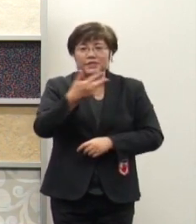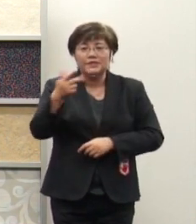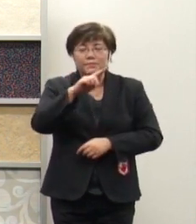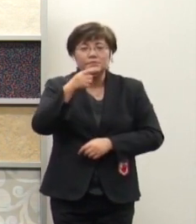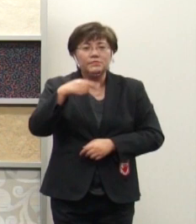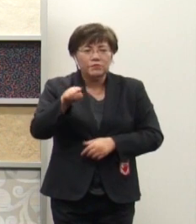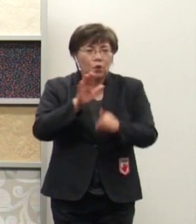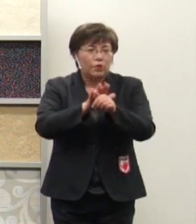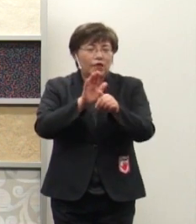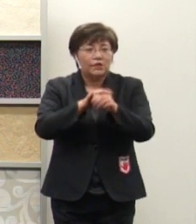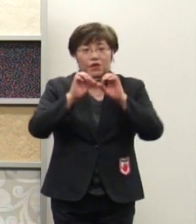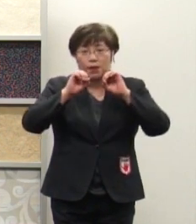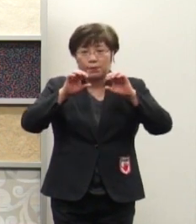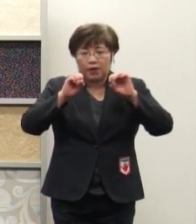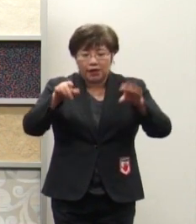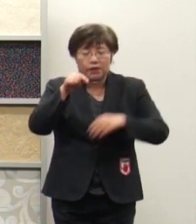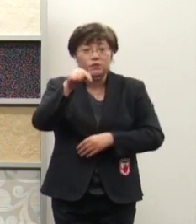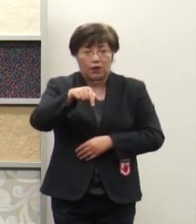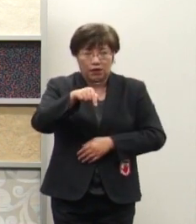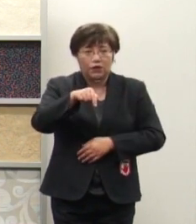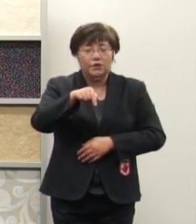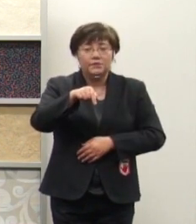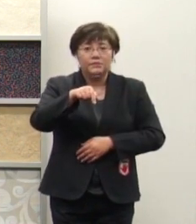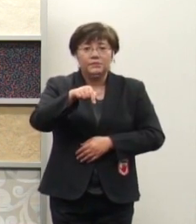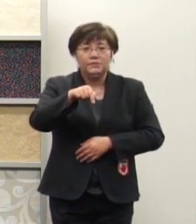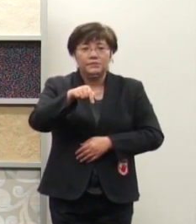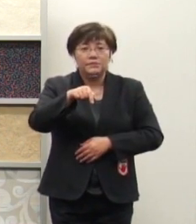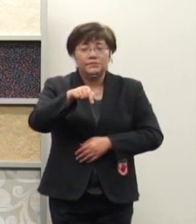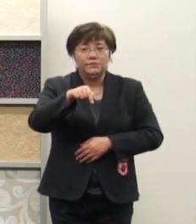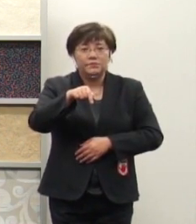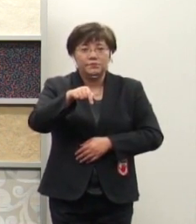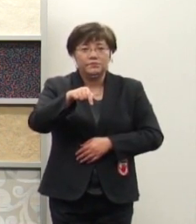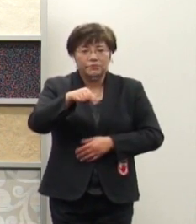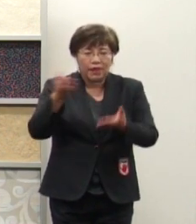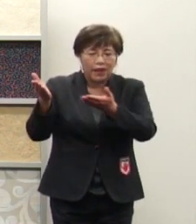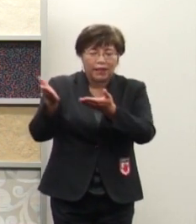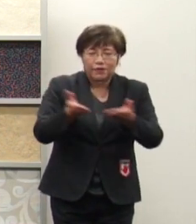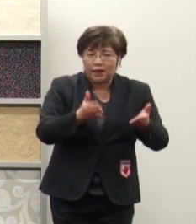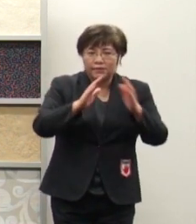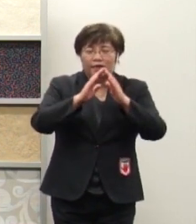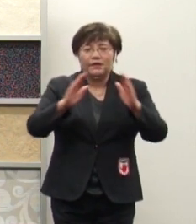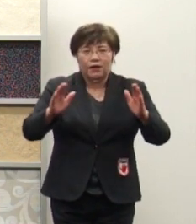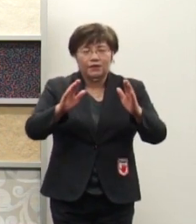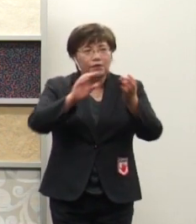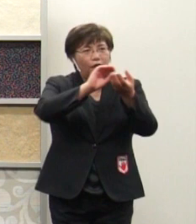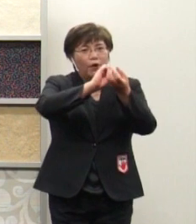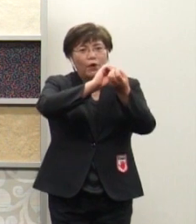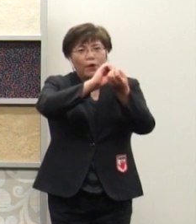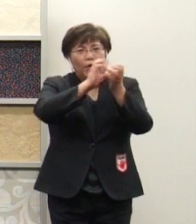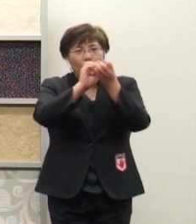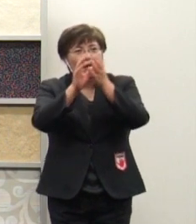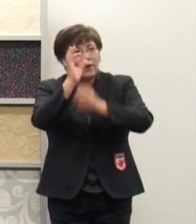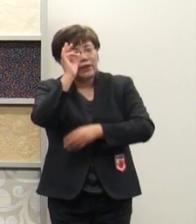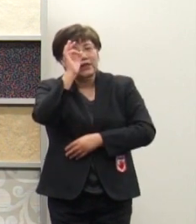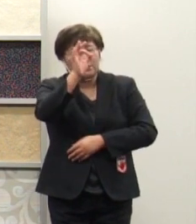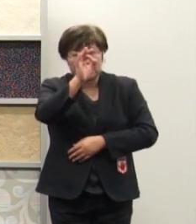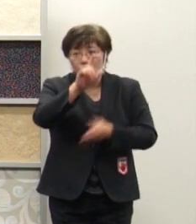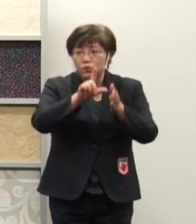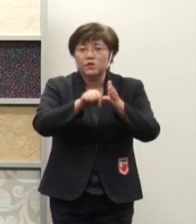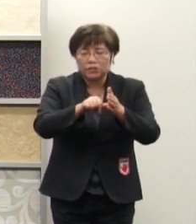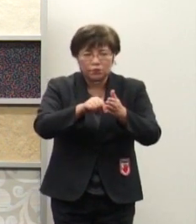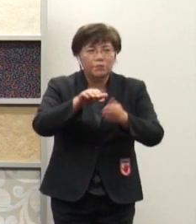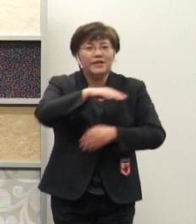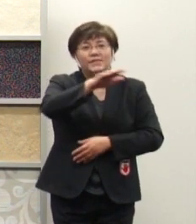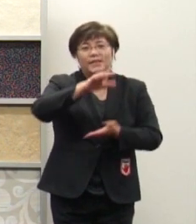助けキャンペーンに関しましては、歓迎会あるいはお花見シーズンにも大勢の皆さんにご利用していただける